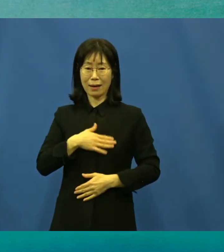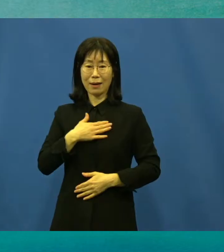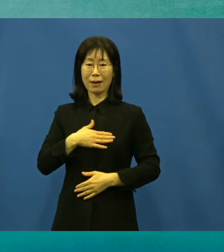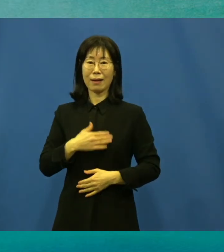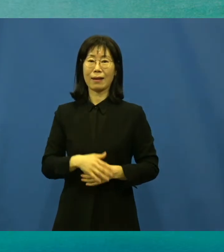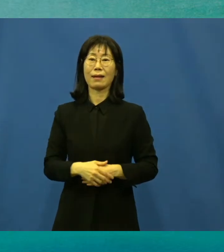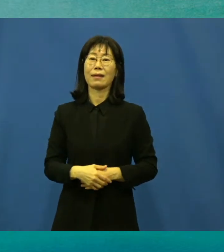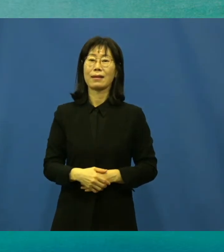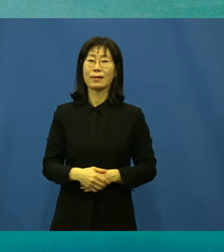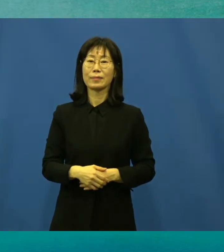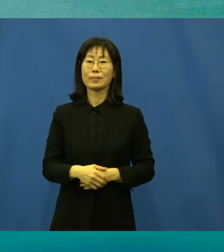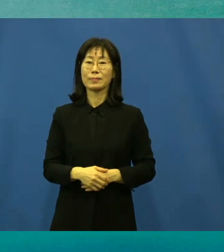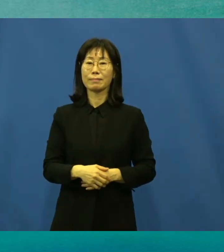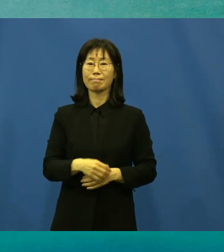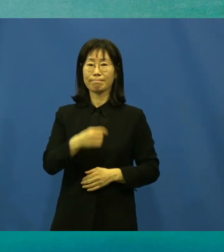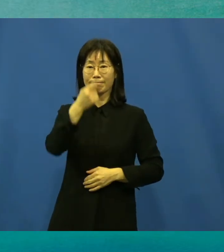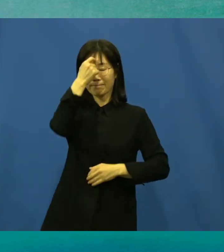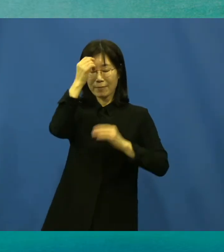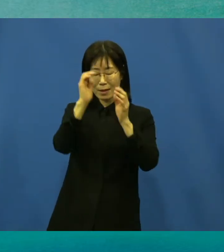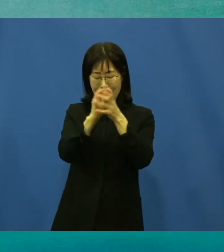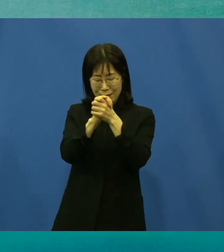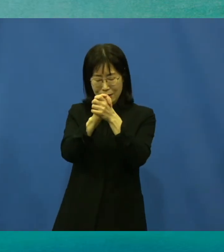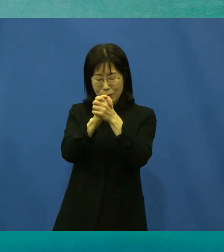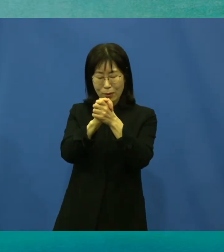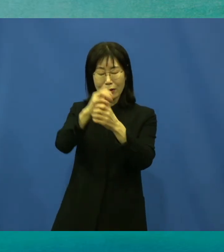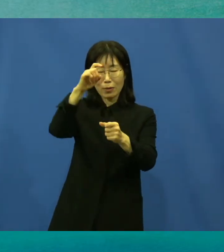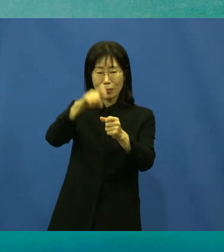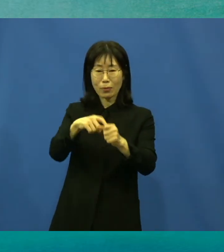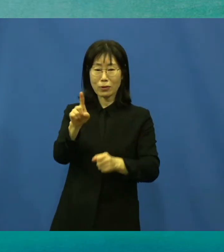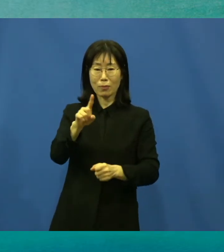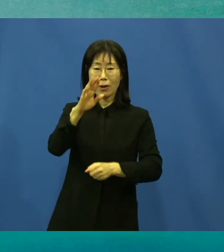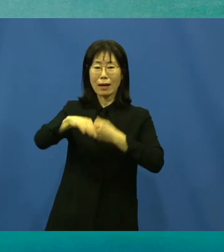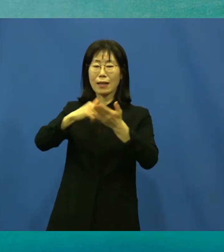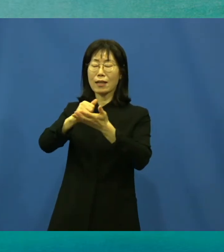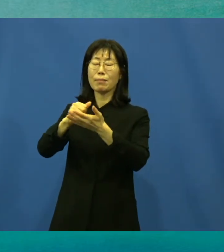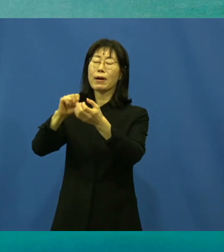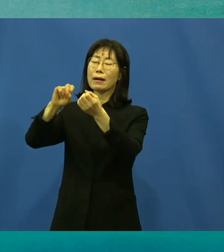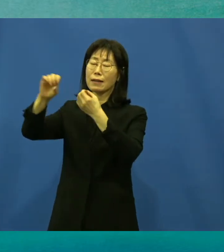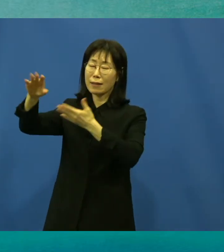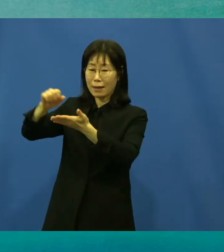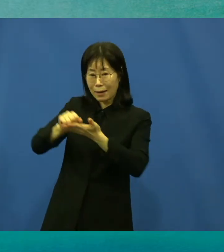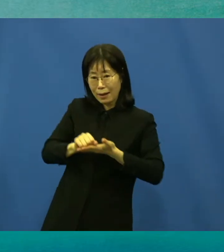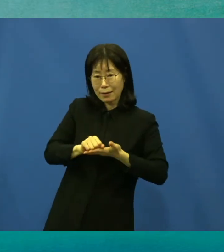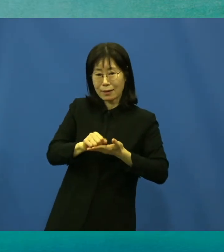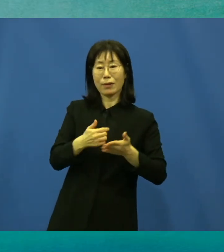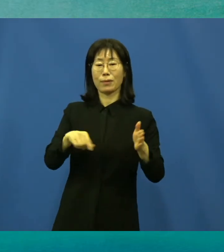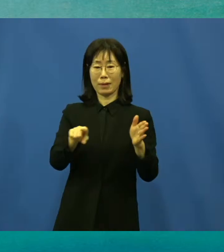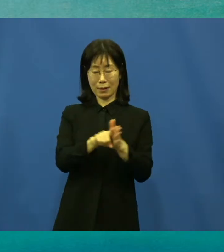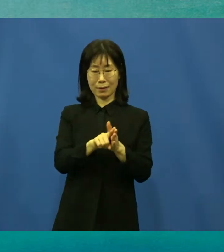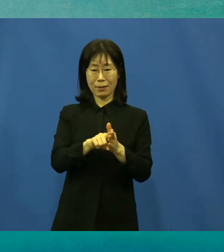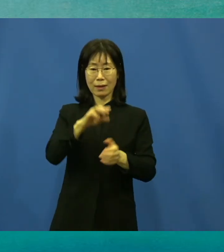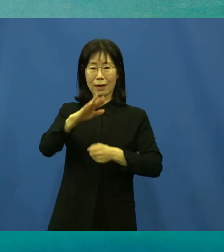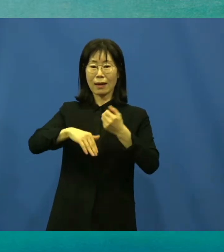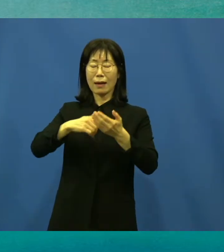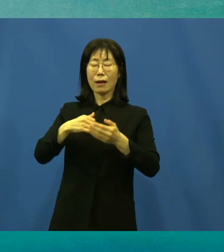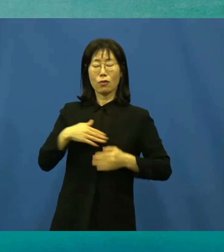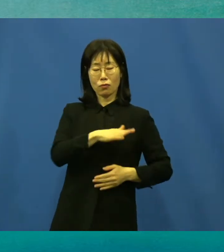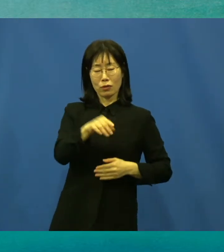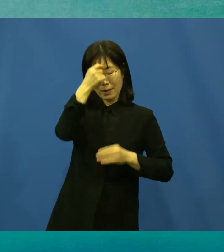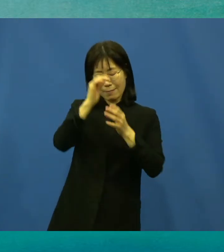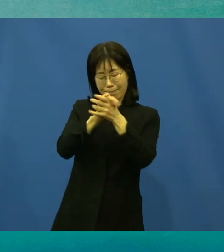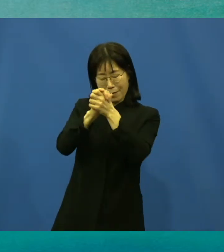기도의 동기는 하나님의 응답에 있습니다. 하나님은 우리의 기도에 침묵하지 않습니다. 반드시